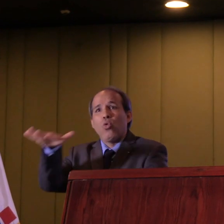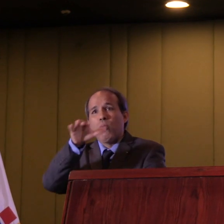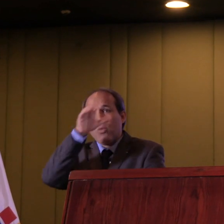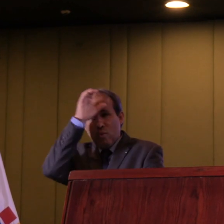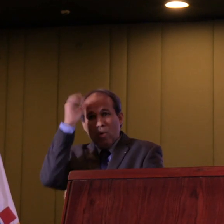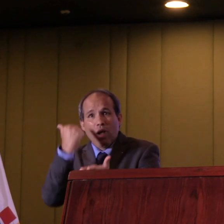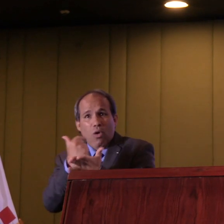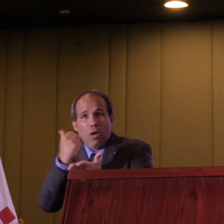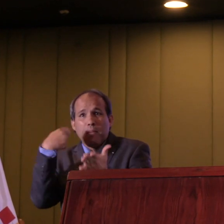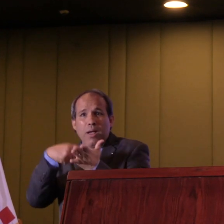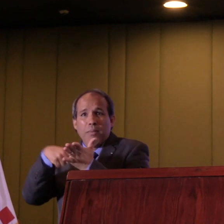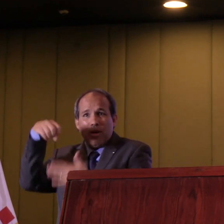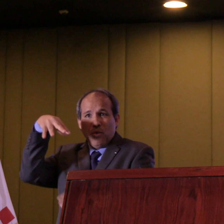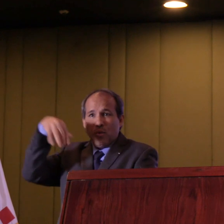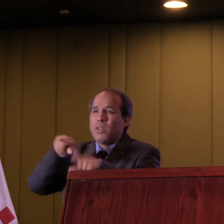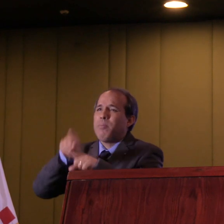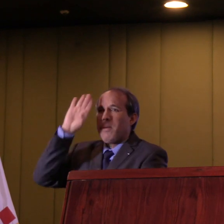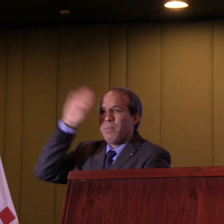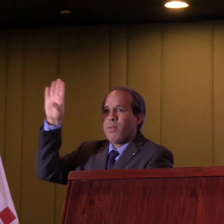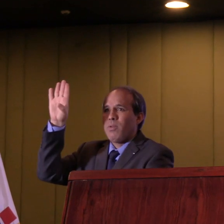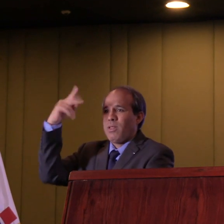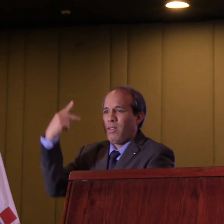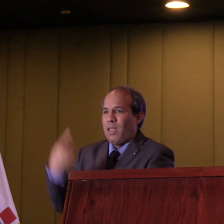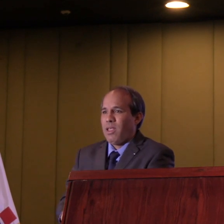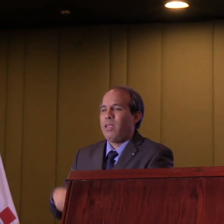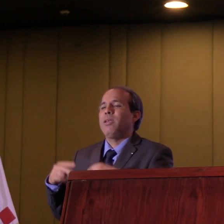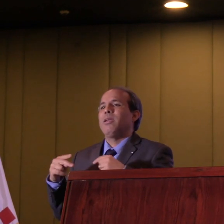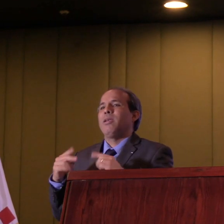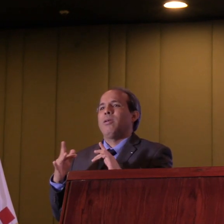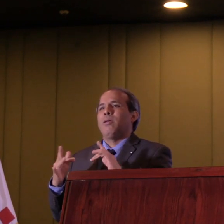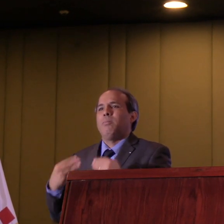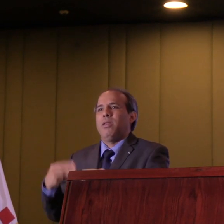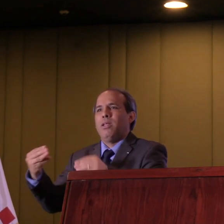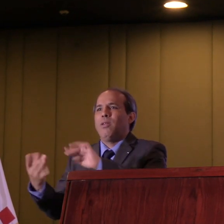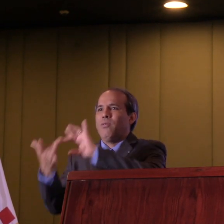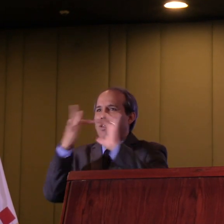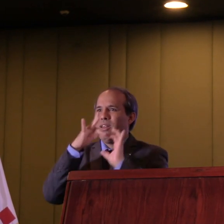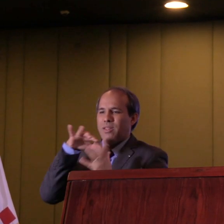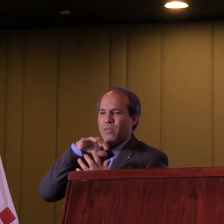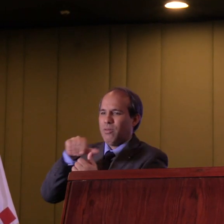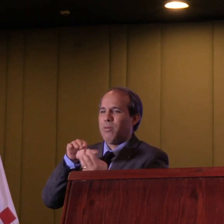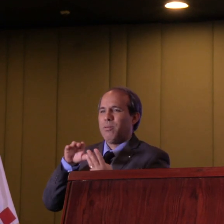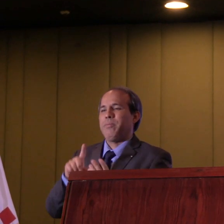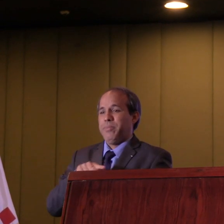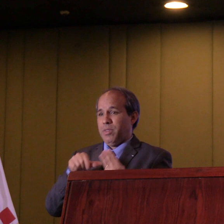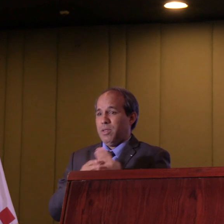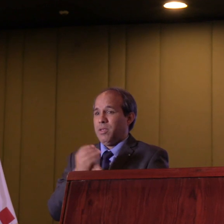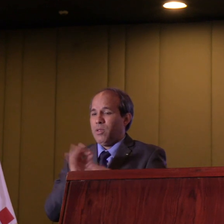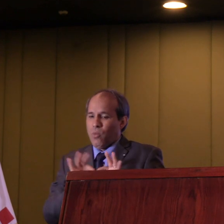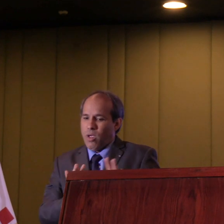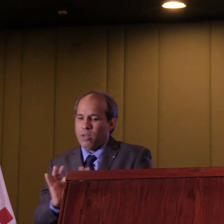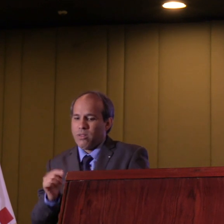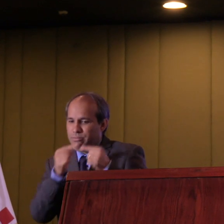e, muito especialmente, com o Ministério das Relações Exteriores. Dentro desse